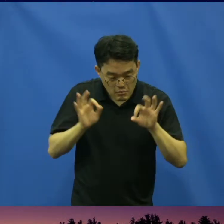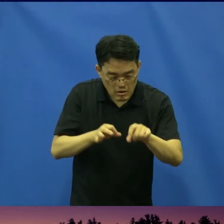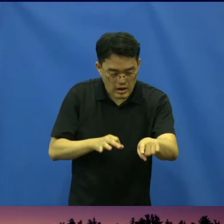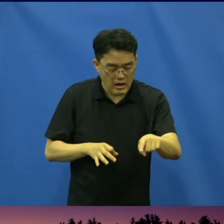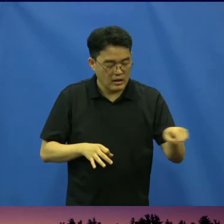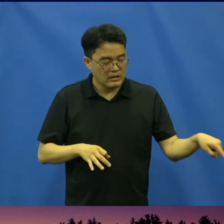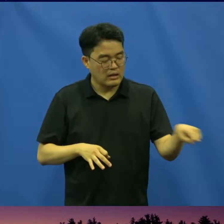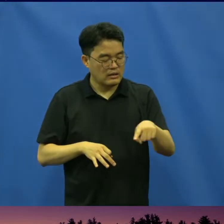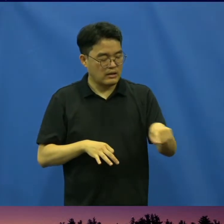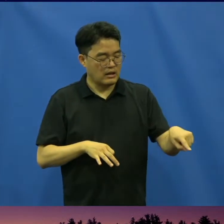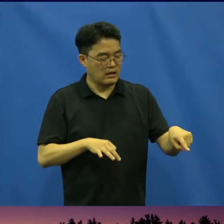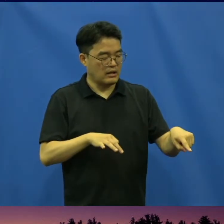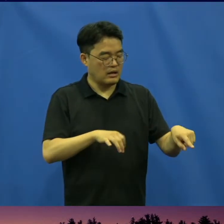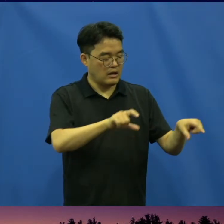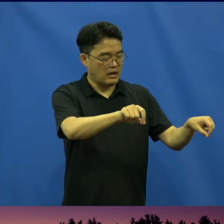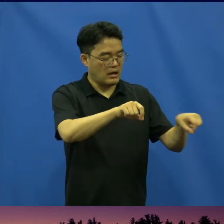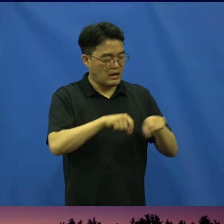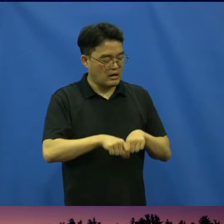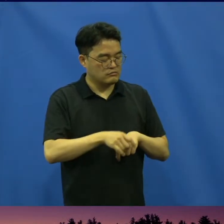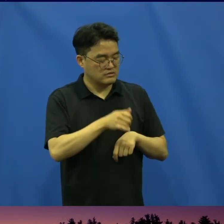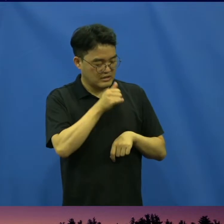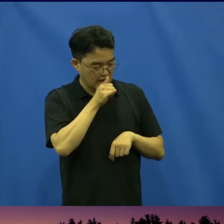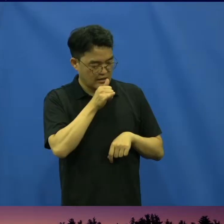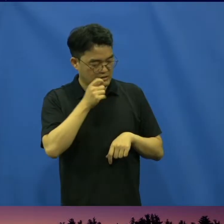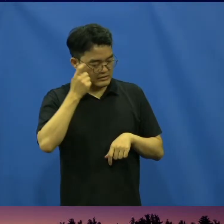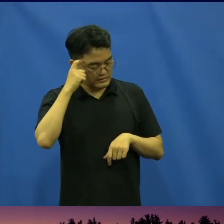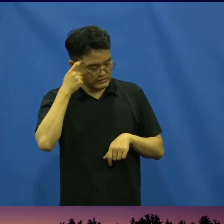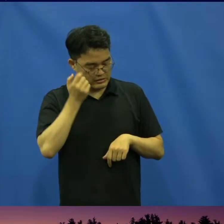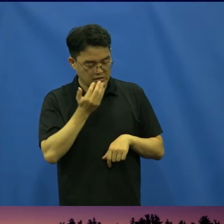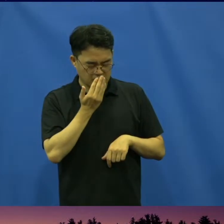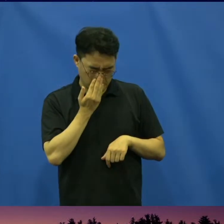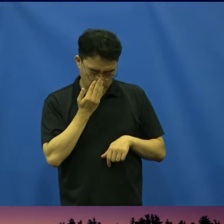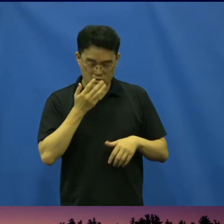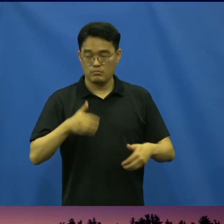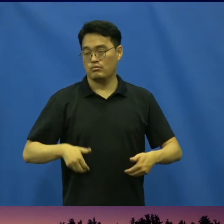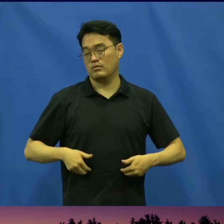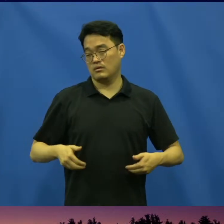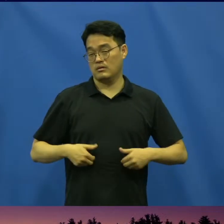살아가는 동안에 여러분, 올무가 너무 많아요. 올무가.